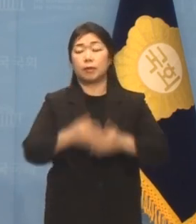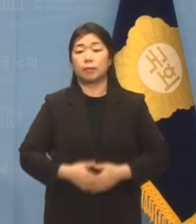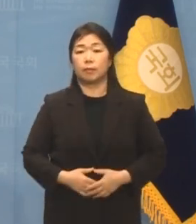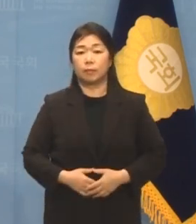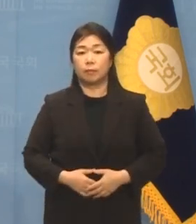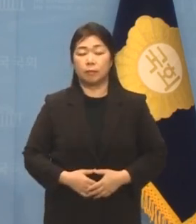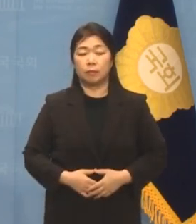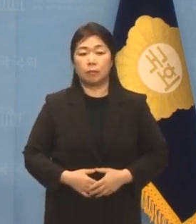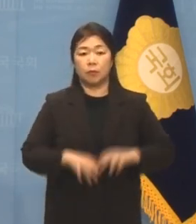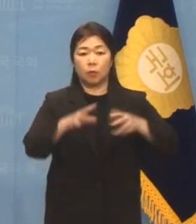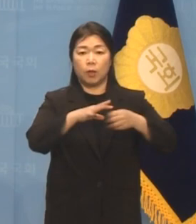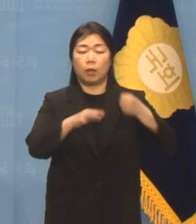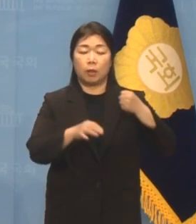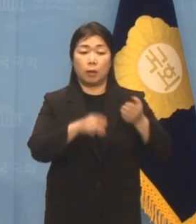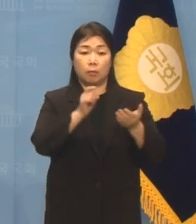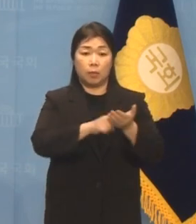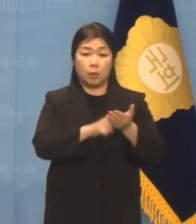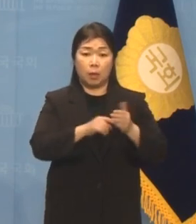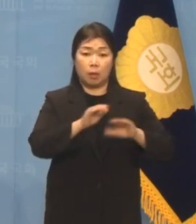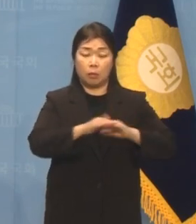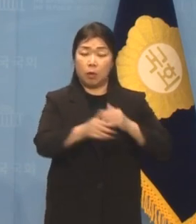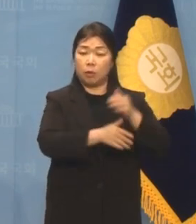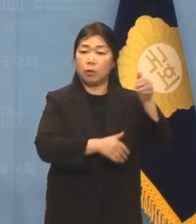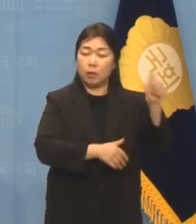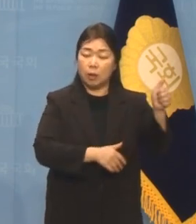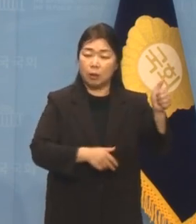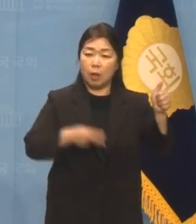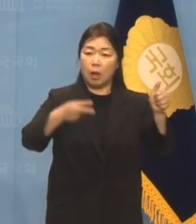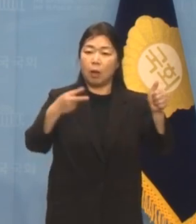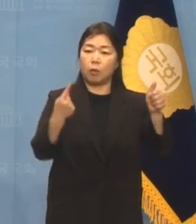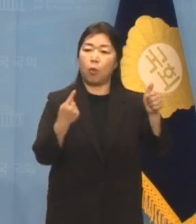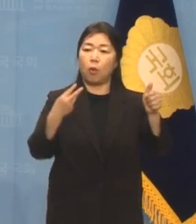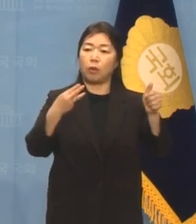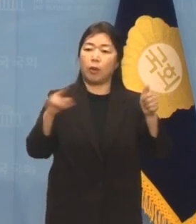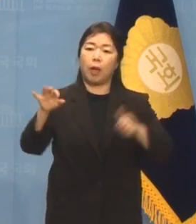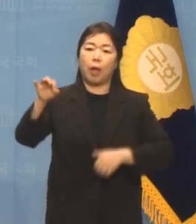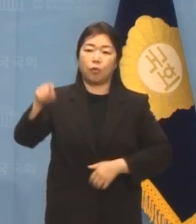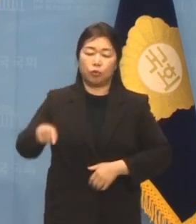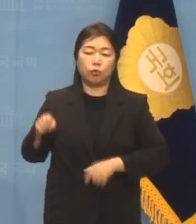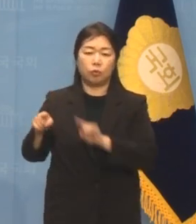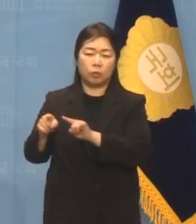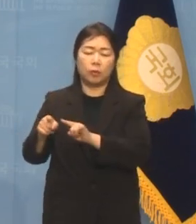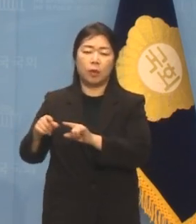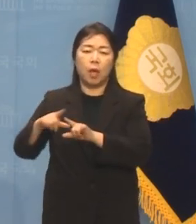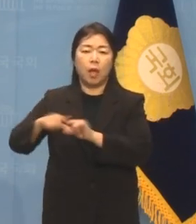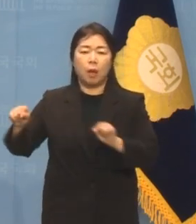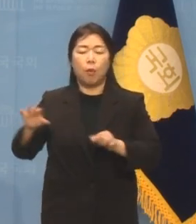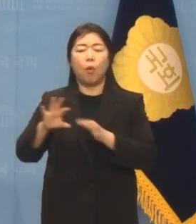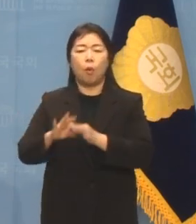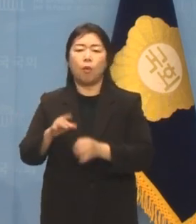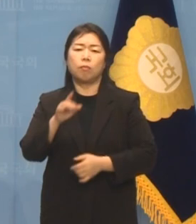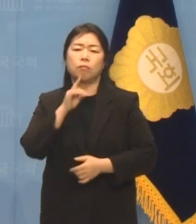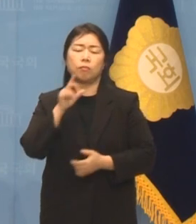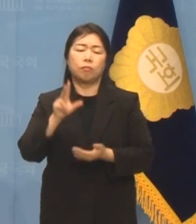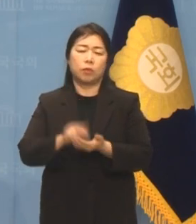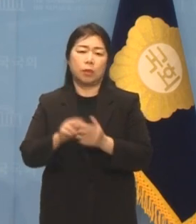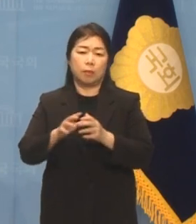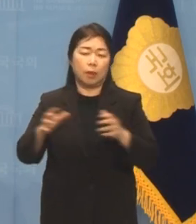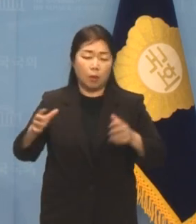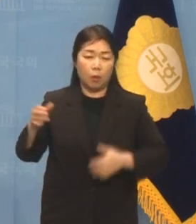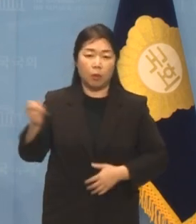국민의 힘 비대위원장이 도태우 후보의 배 논란과 장해찬 후보의 난교 논란에 대한 질문을